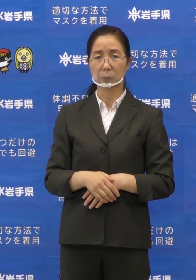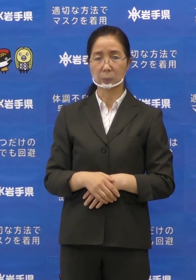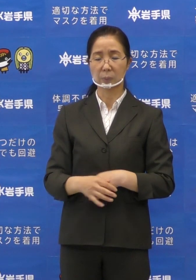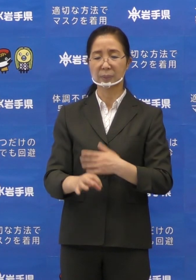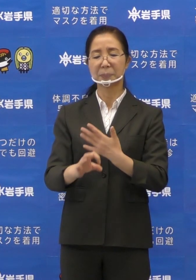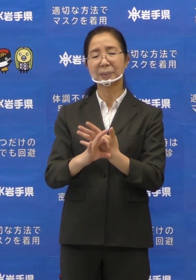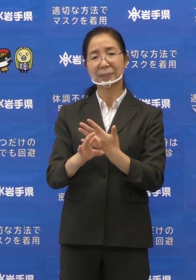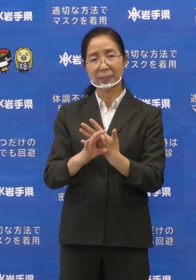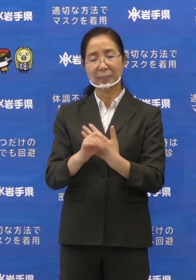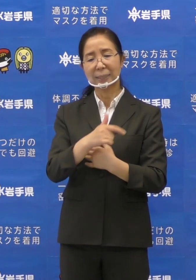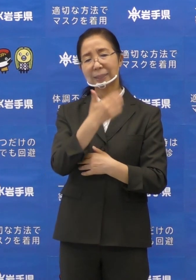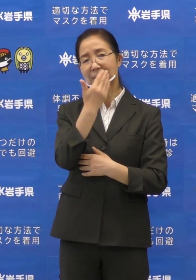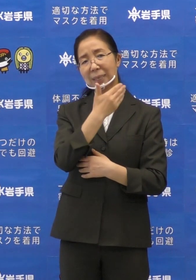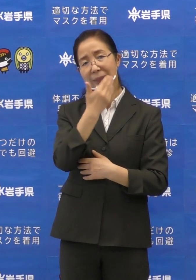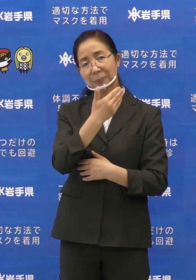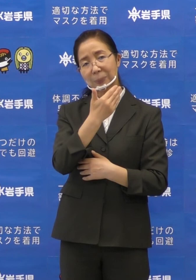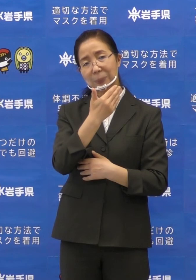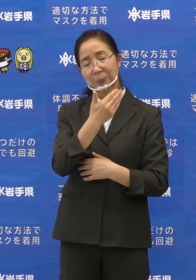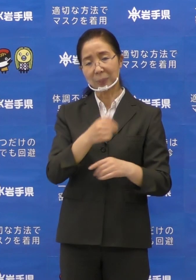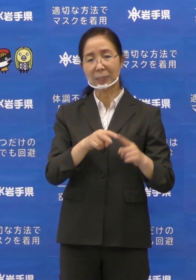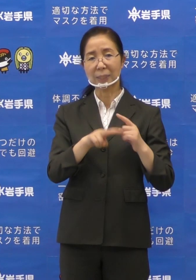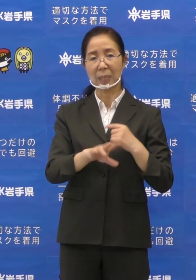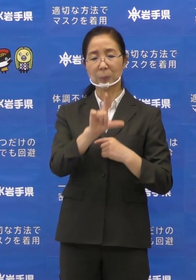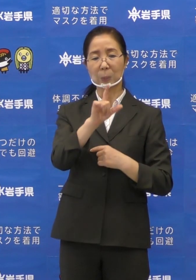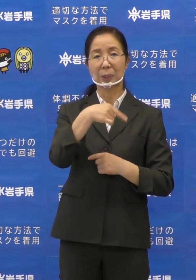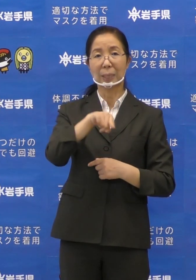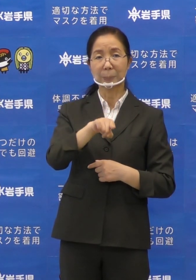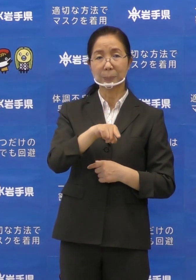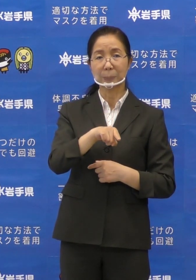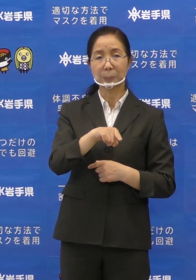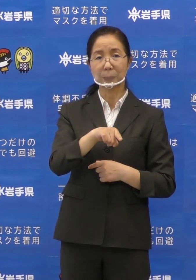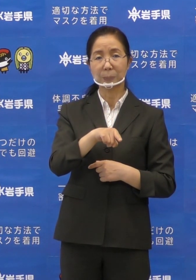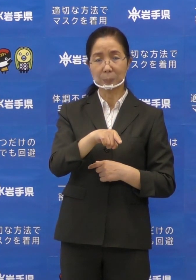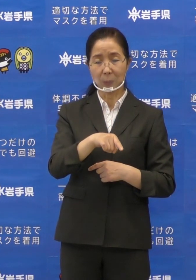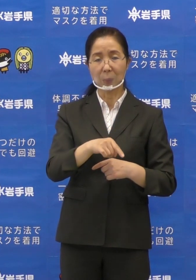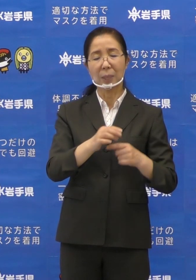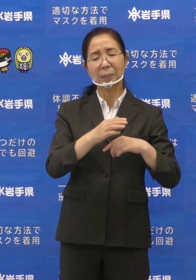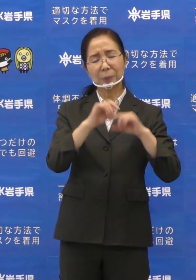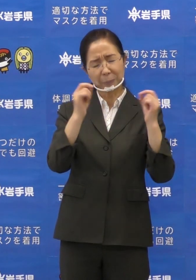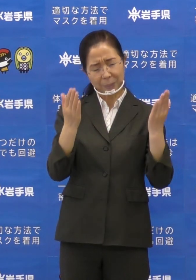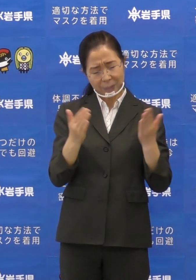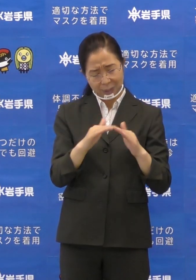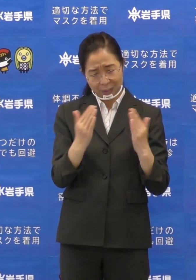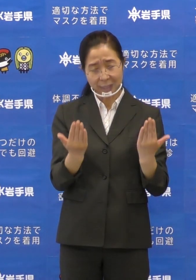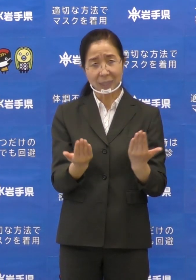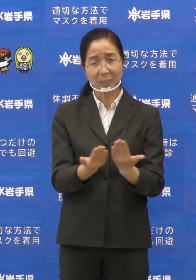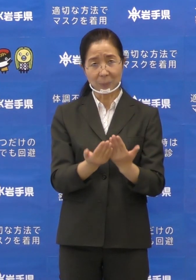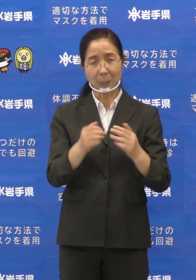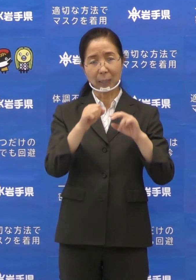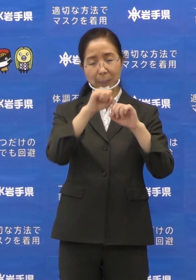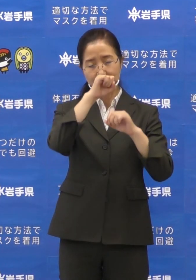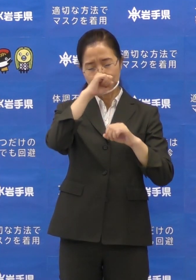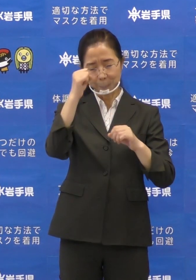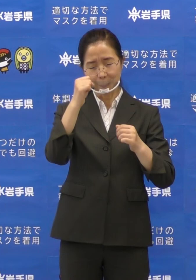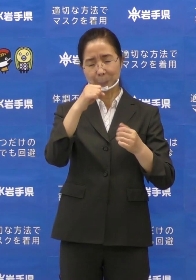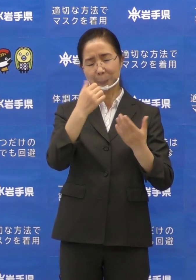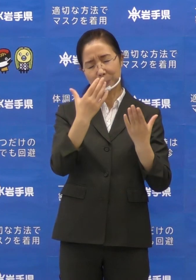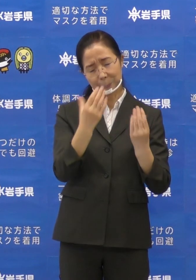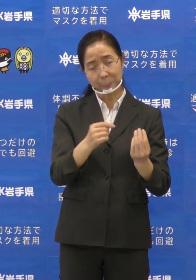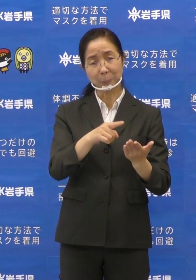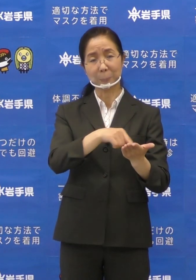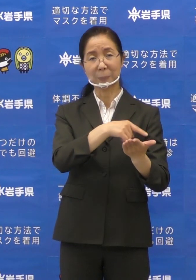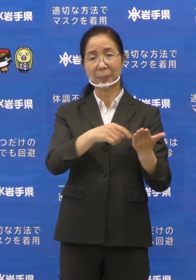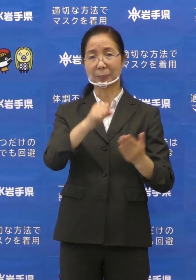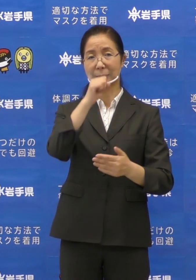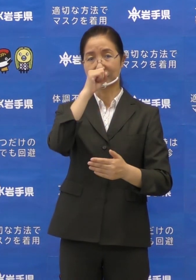ではカイロ・レンも最後は救われてハッピーエンドになりますからね。で私はそういうハ